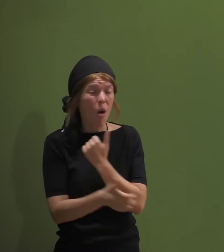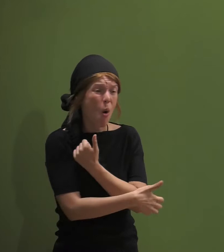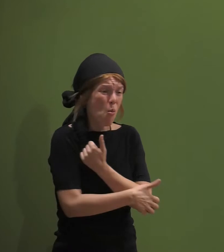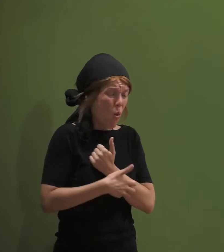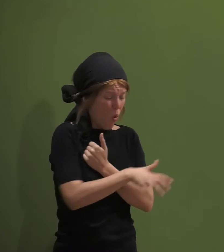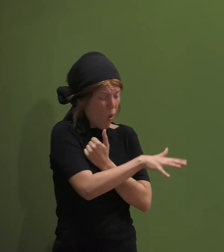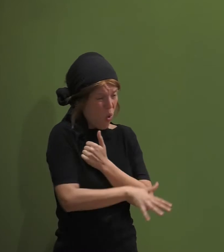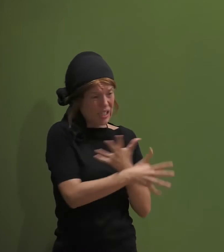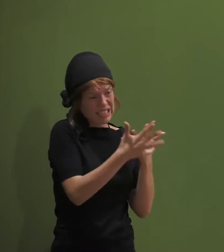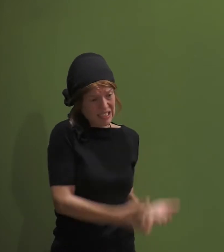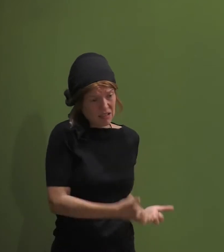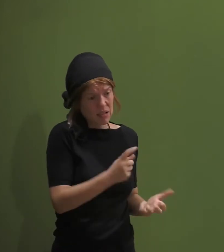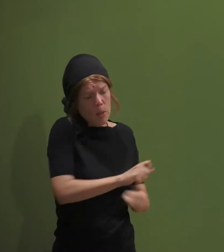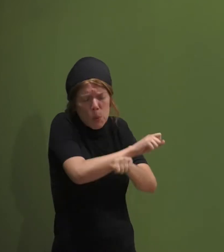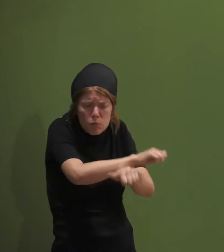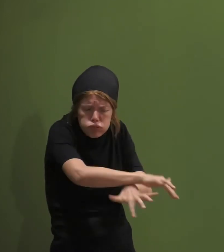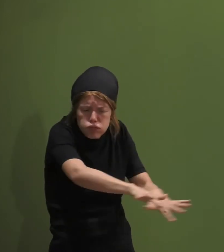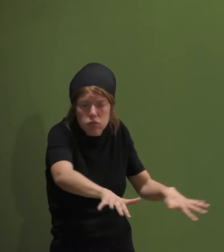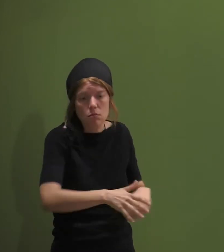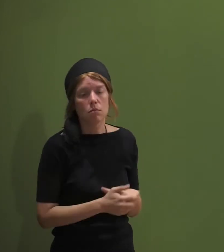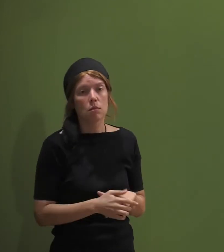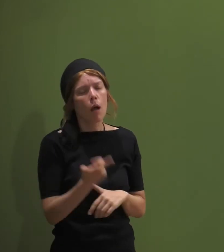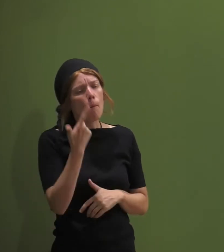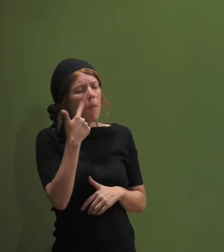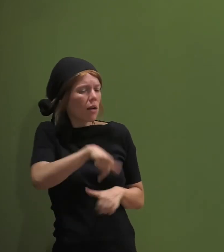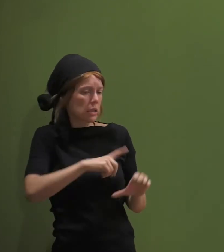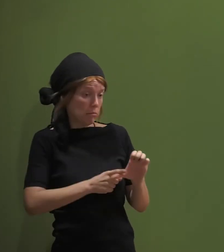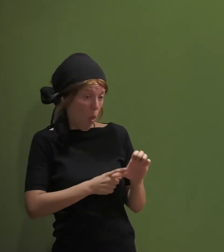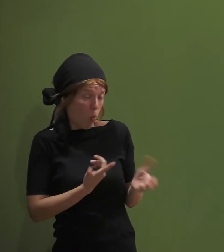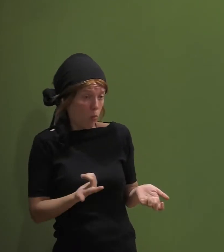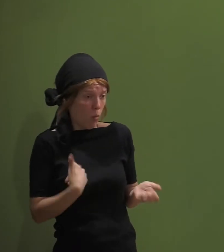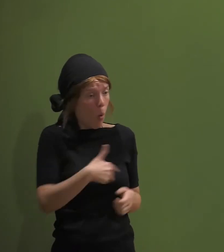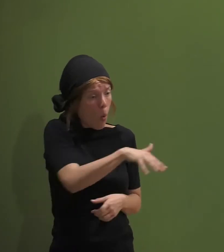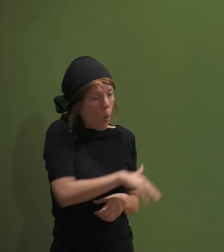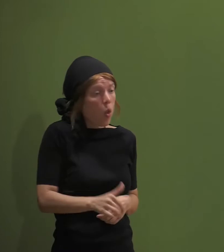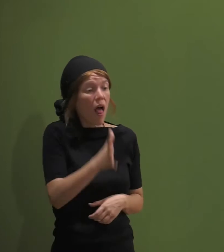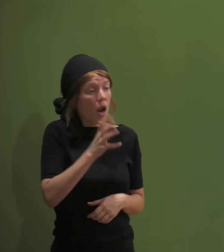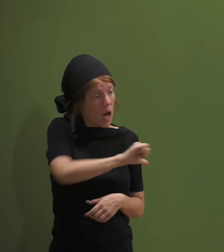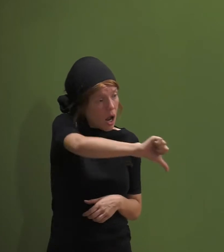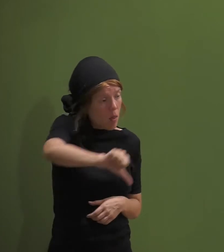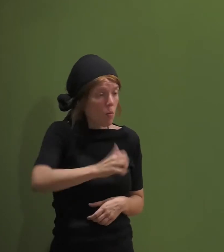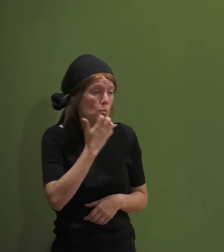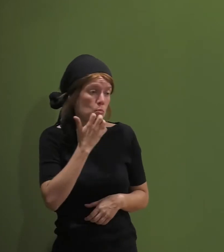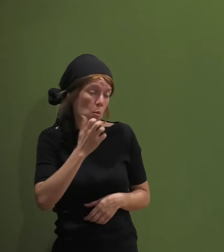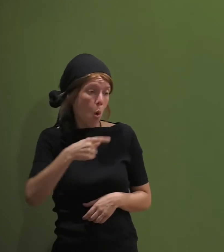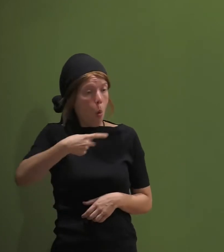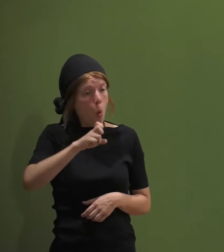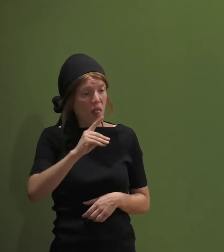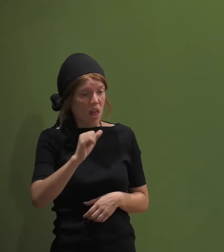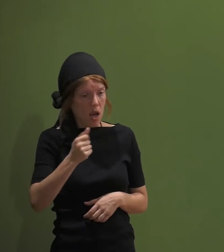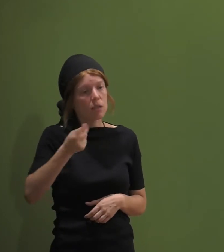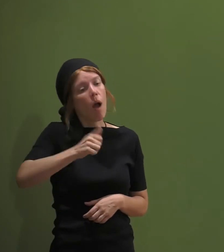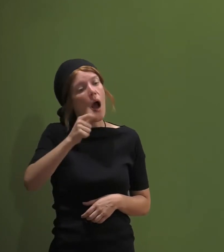empobrecimiento de las zonas de secano y extensivas. Esto se observa en Extremadura, donde las zonas de regadío, como las Vegas del Guadiana y del